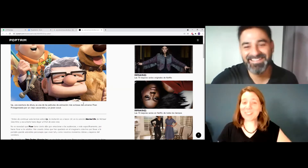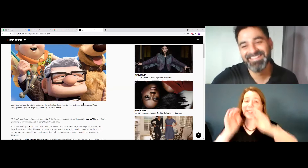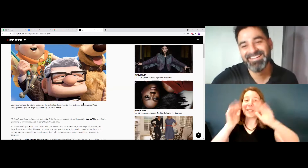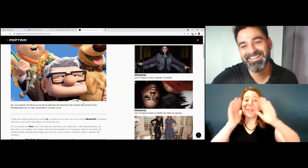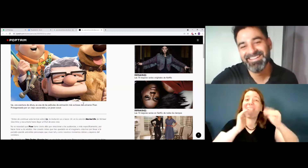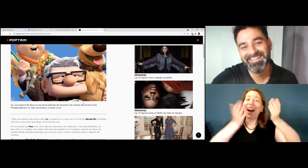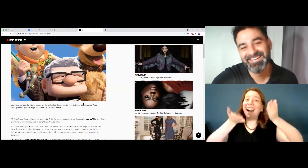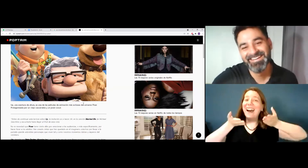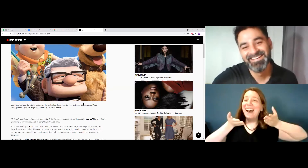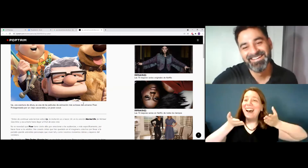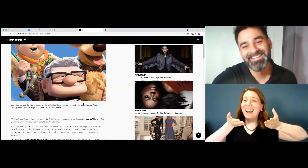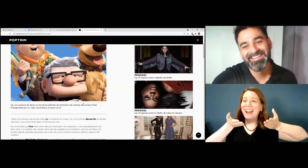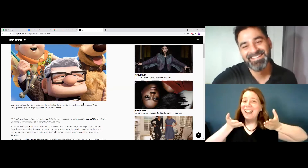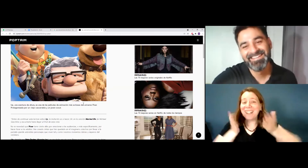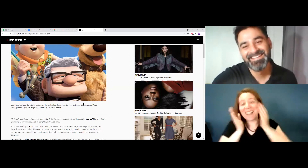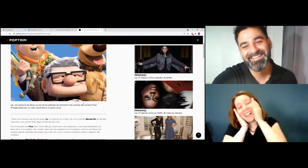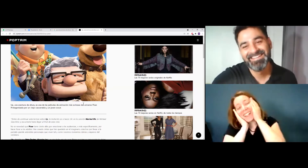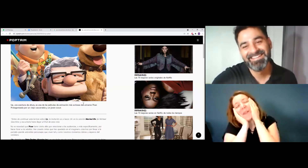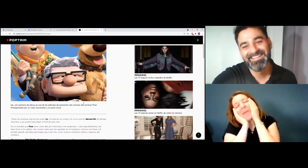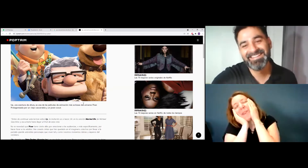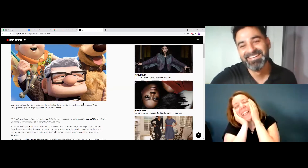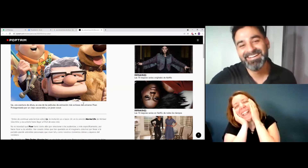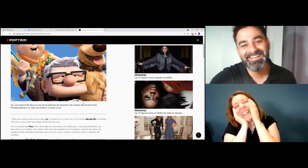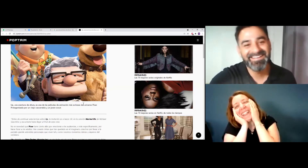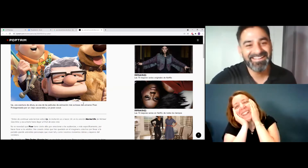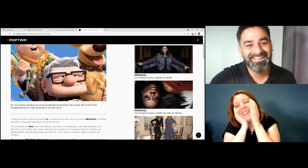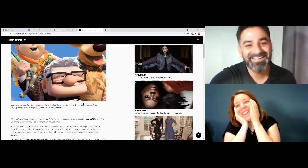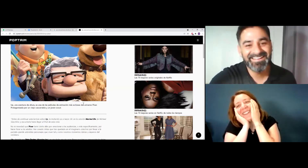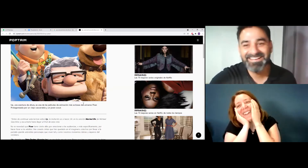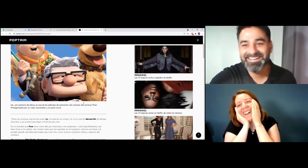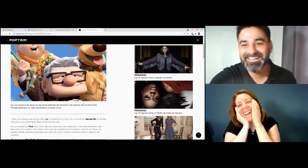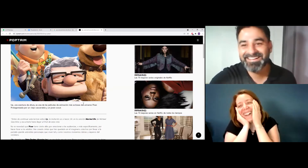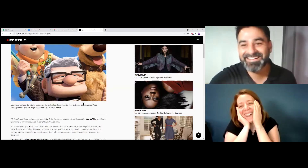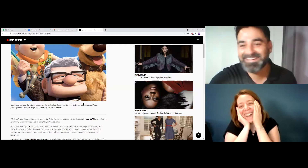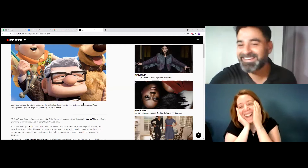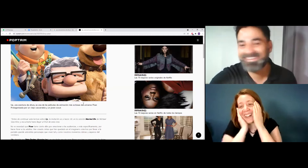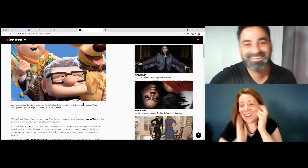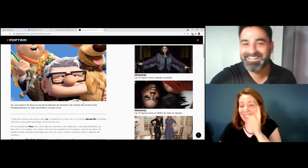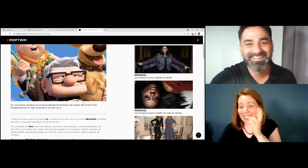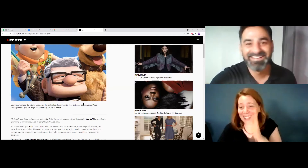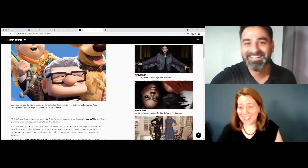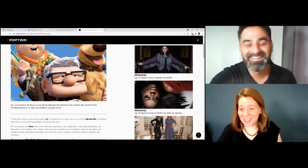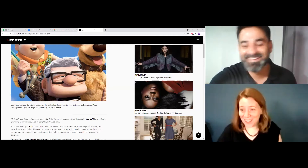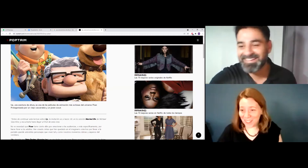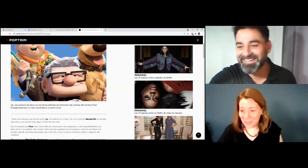¡Sí! ¡Igual! ¡Sí, muy lindo! ¿Lo ven?